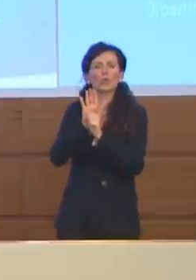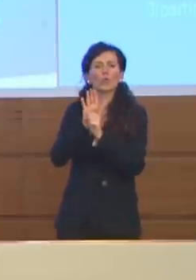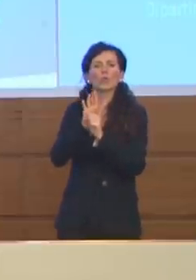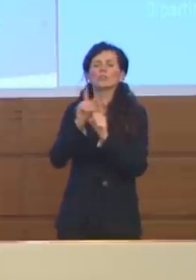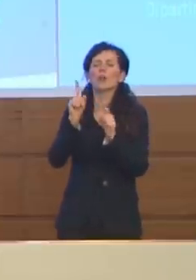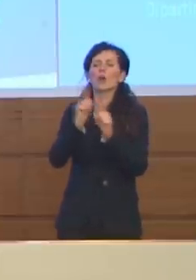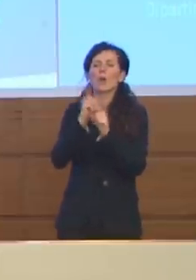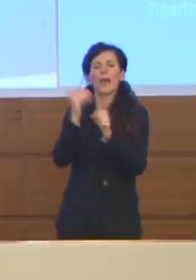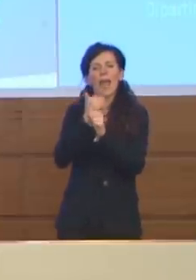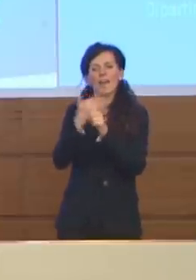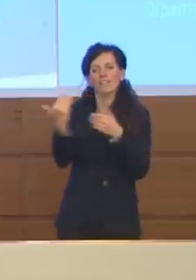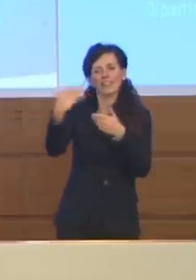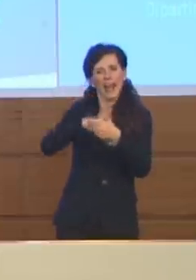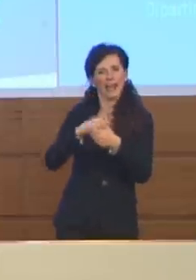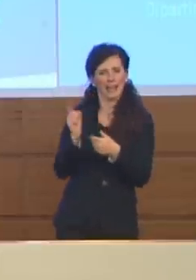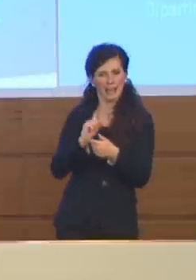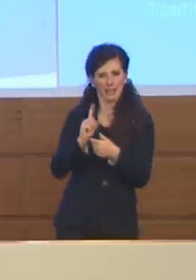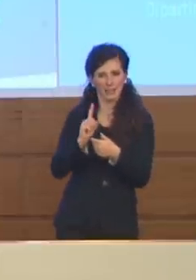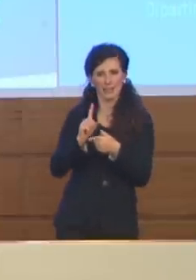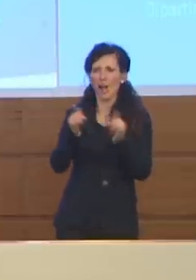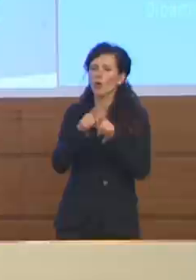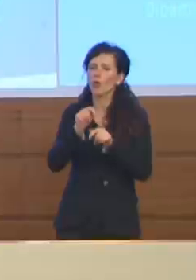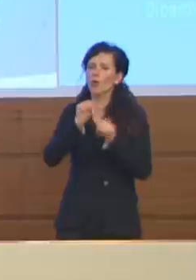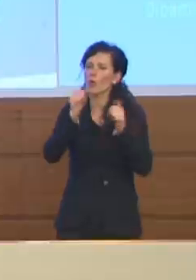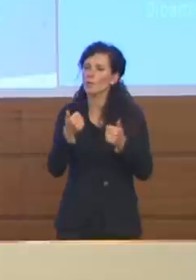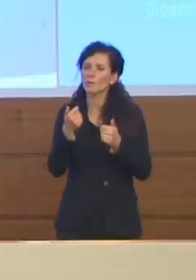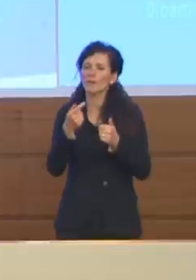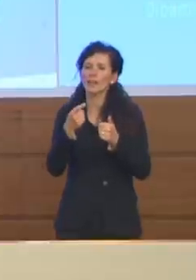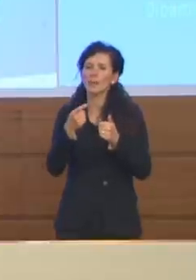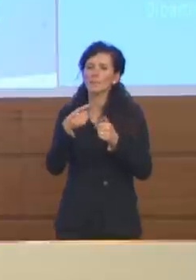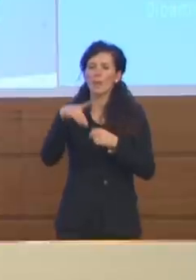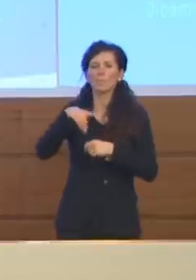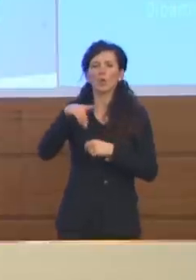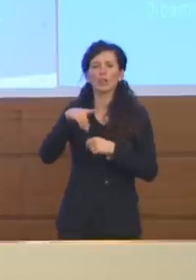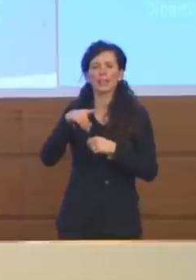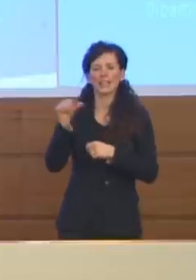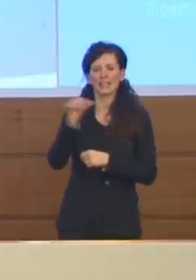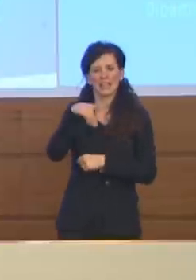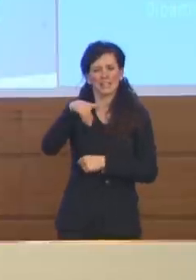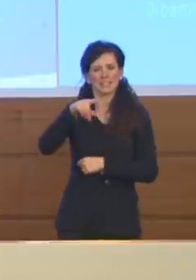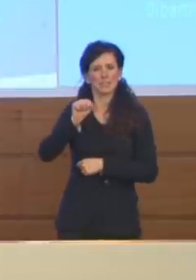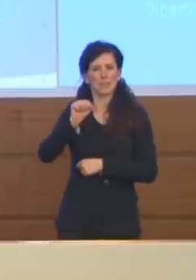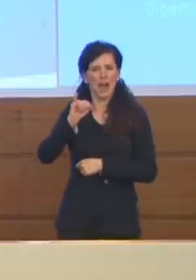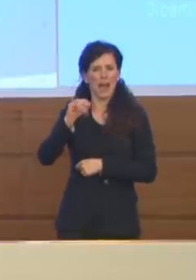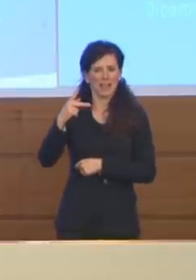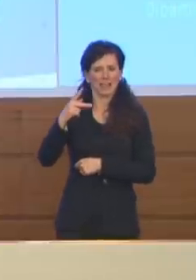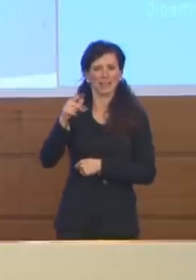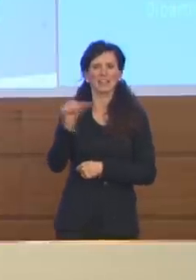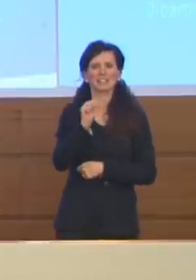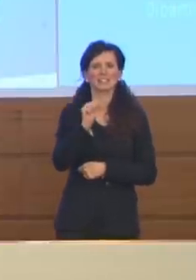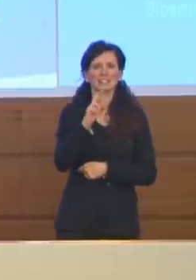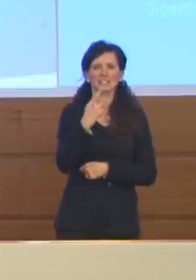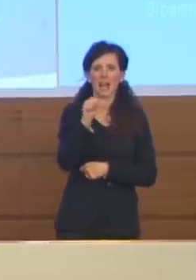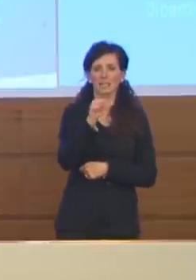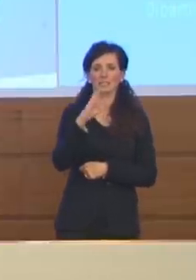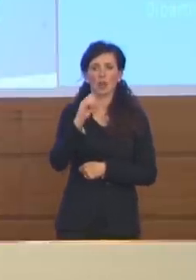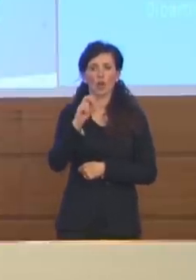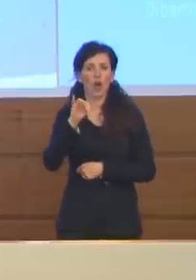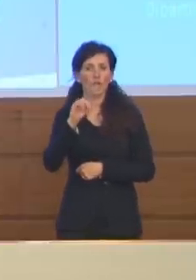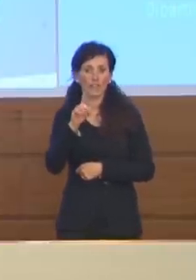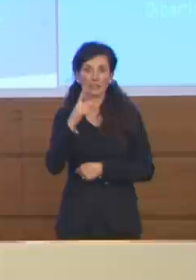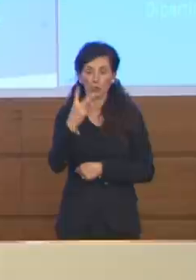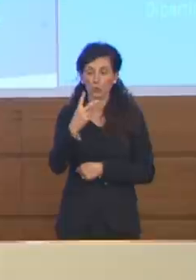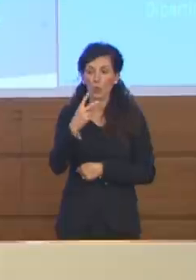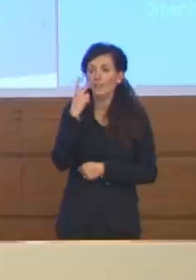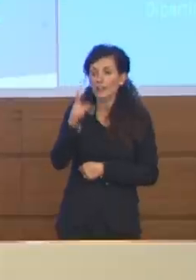entra la chiave delle proteine spyker di sasco v2 sarebbe sicuramente di